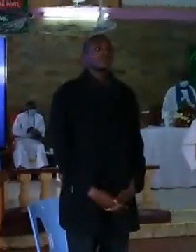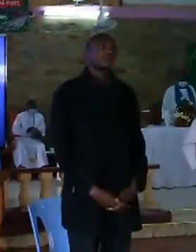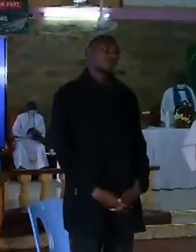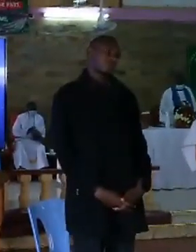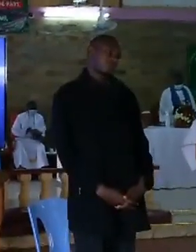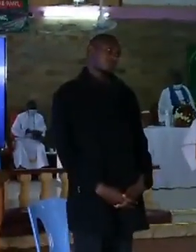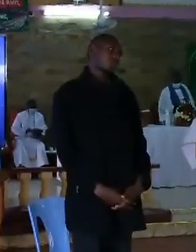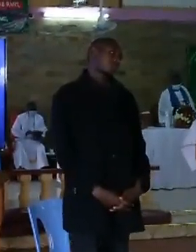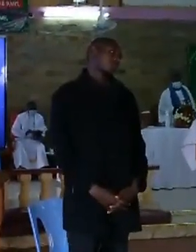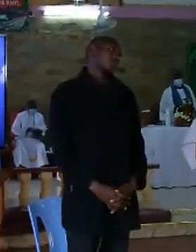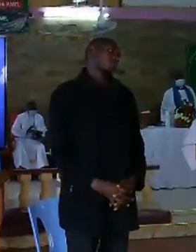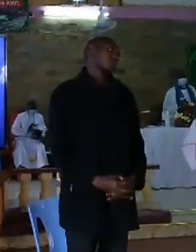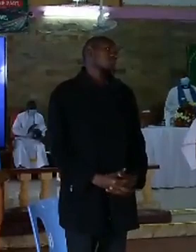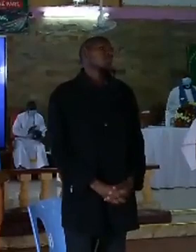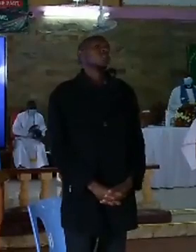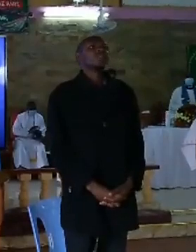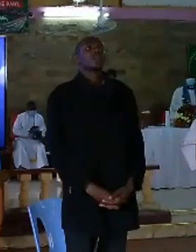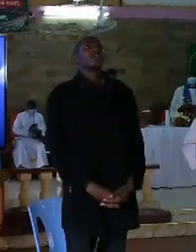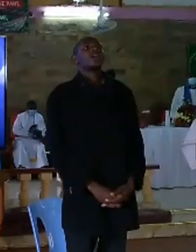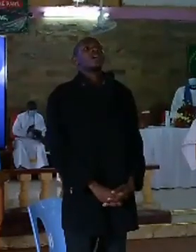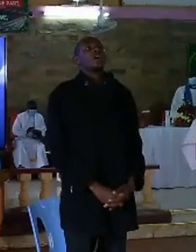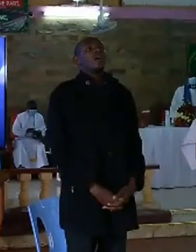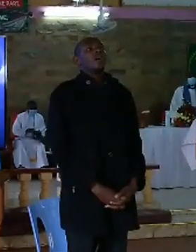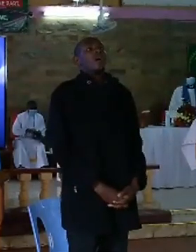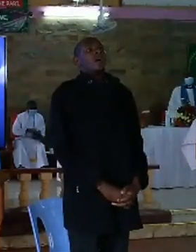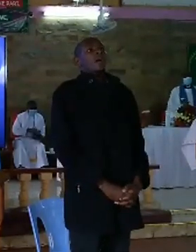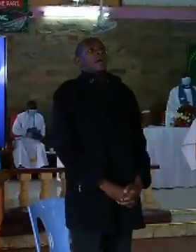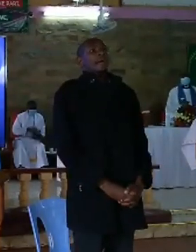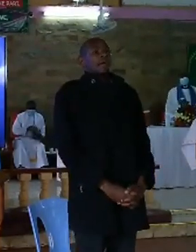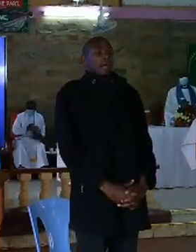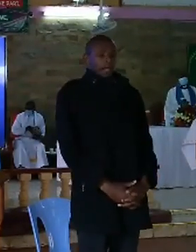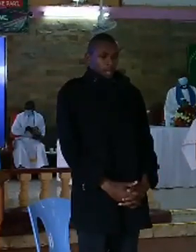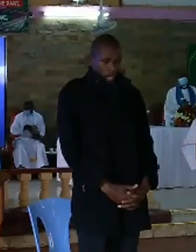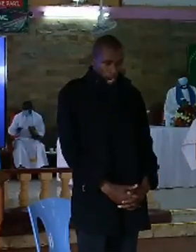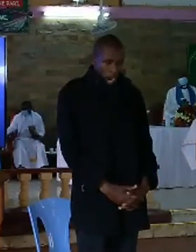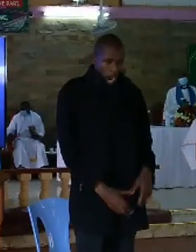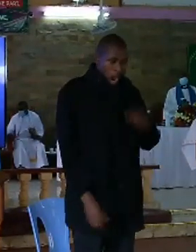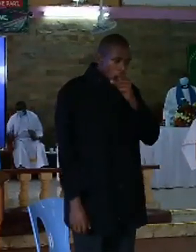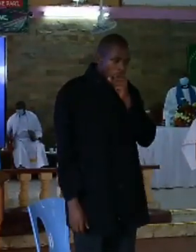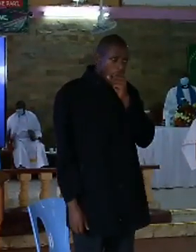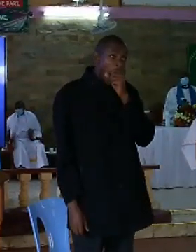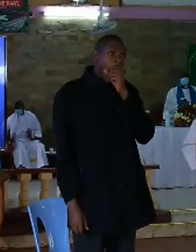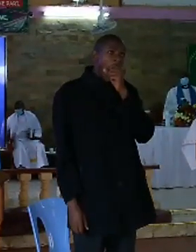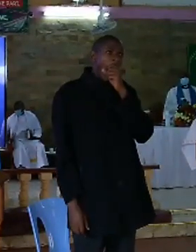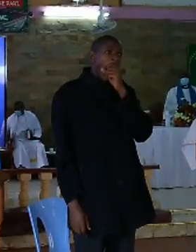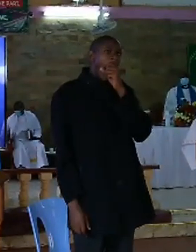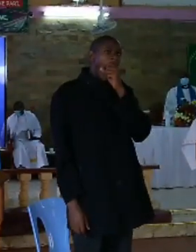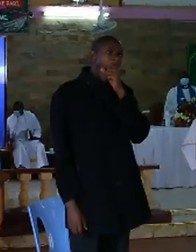Choir please ruboro ndi rwikire ngaiwire Jesu